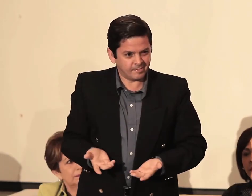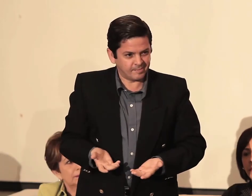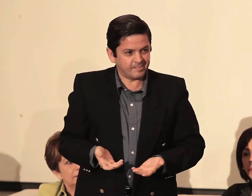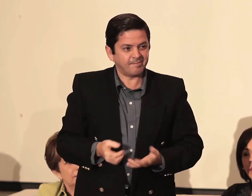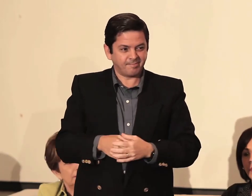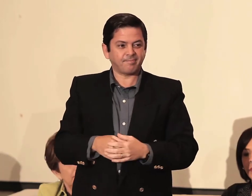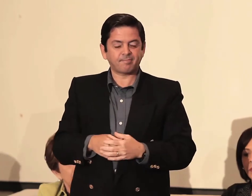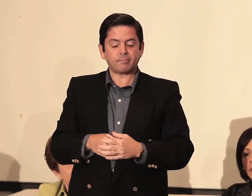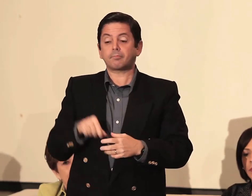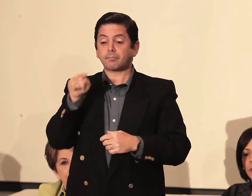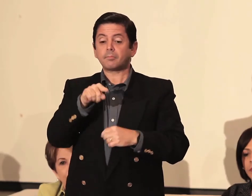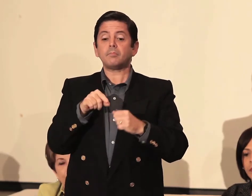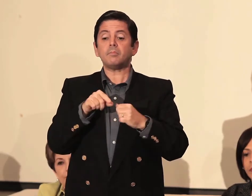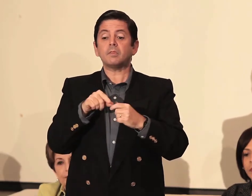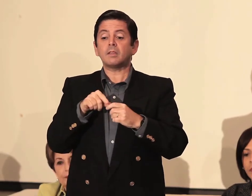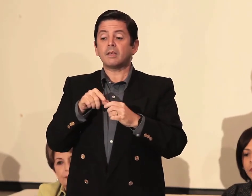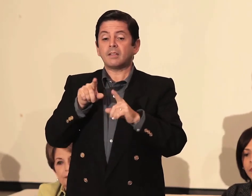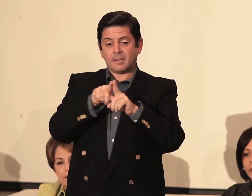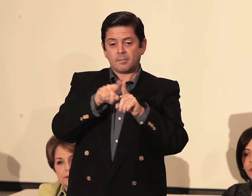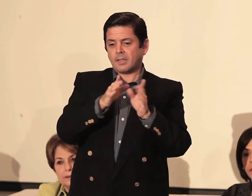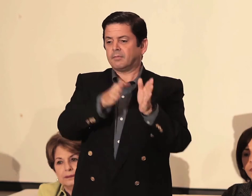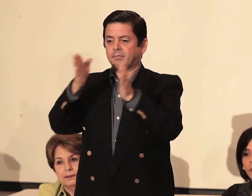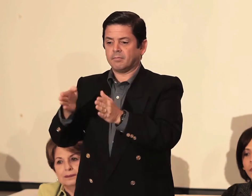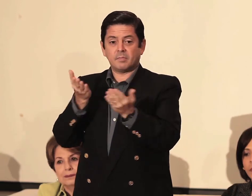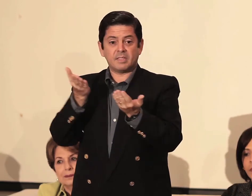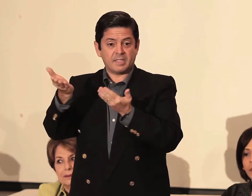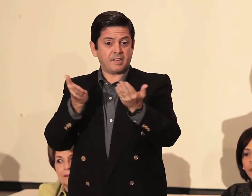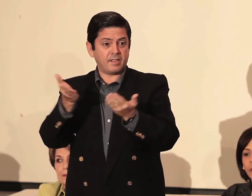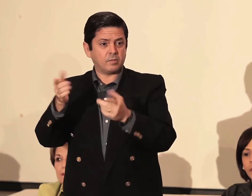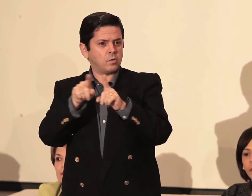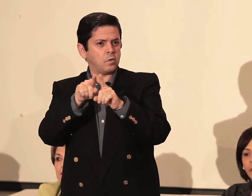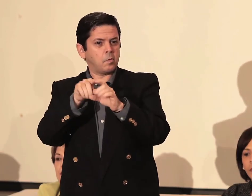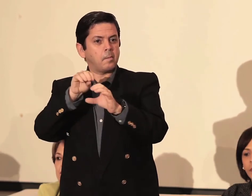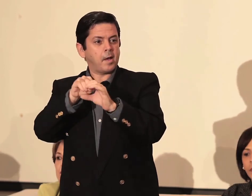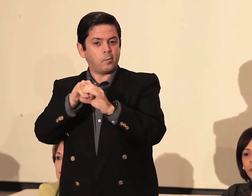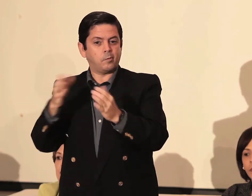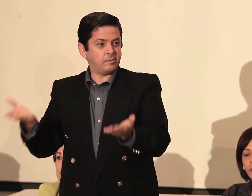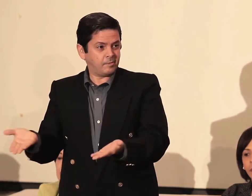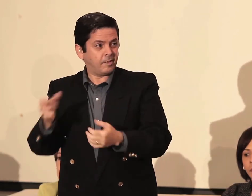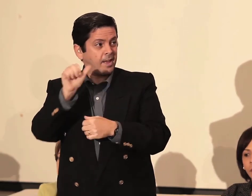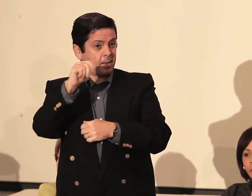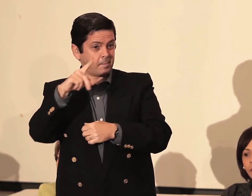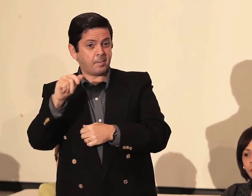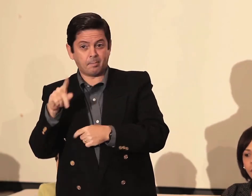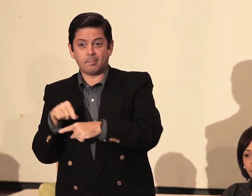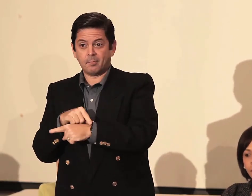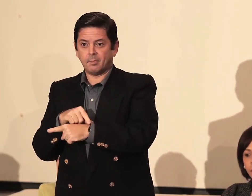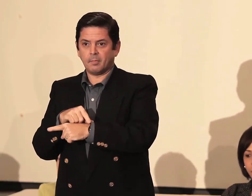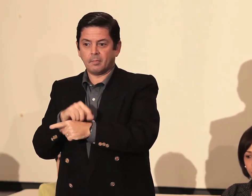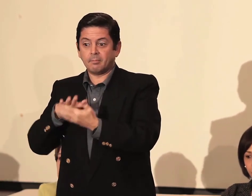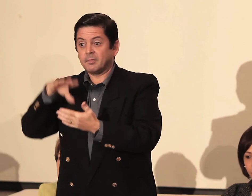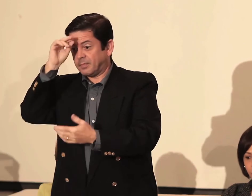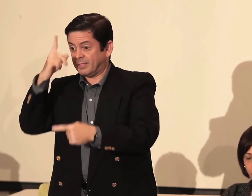Entonces, ¿cómo van a obtener la educación necesaria? También, por otro lado, en cuanto al servicio, en los bancos,